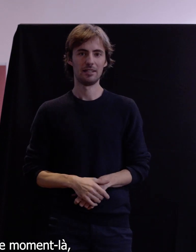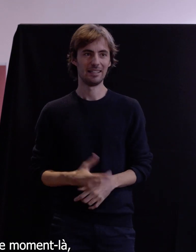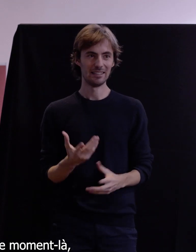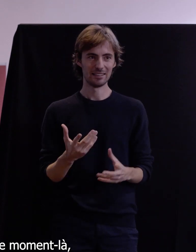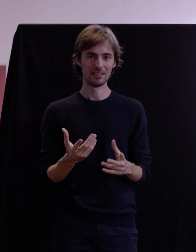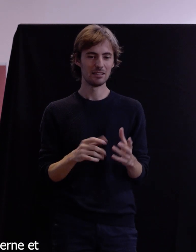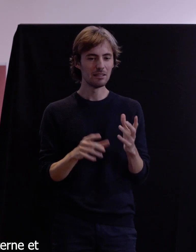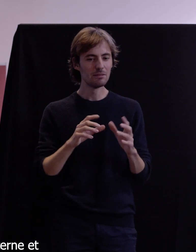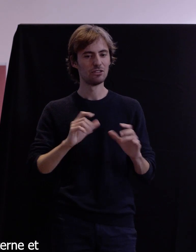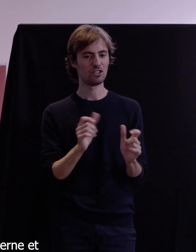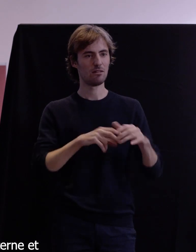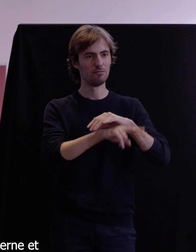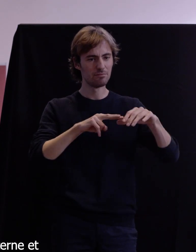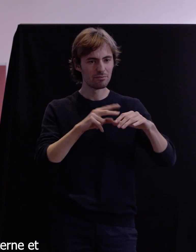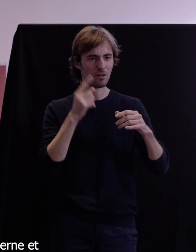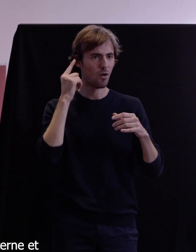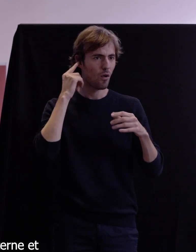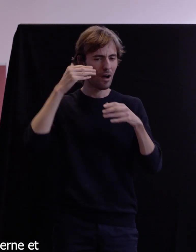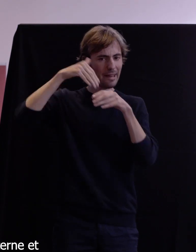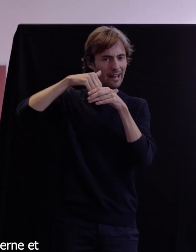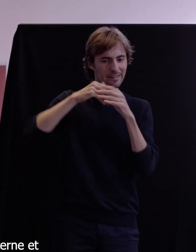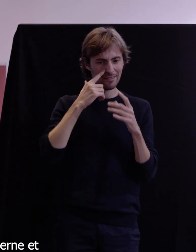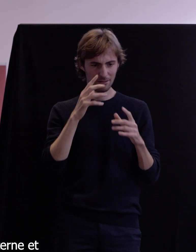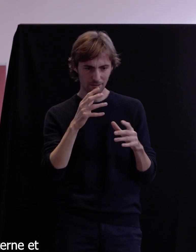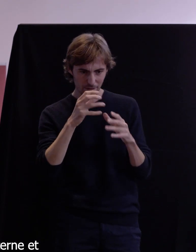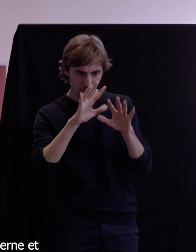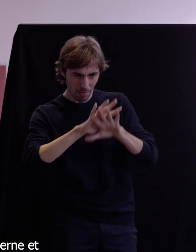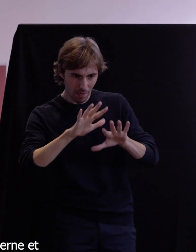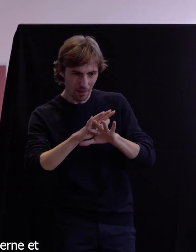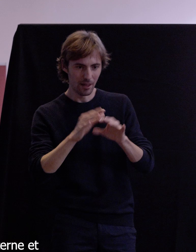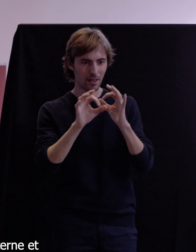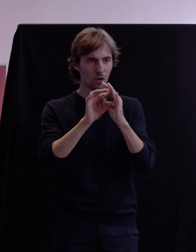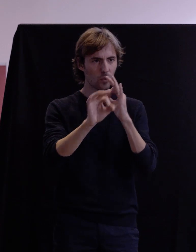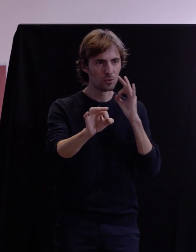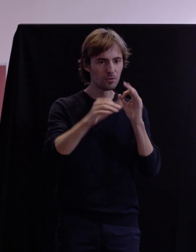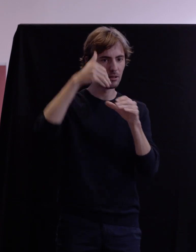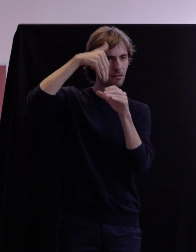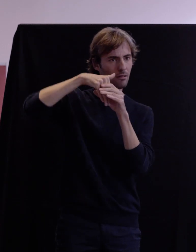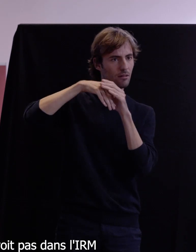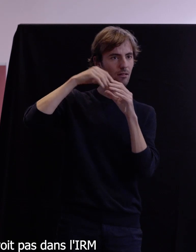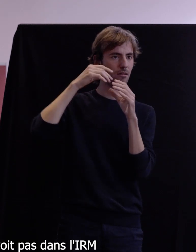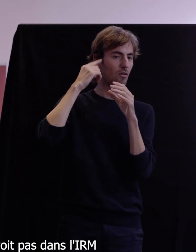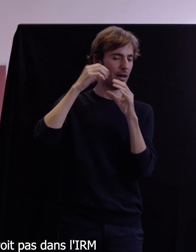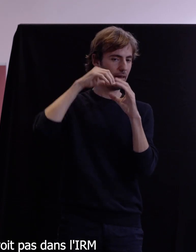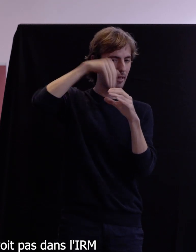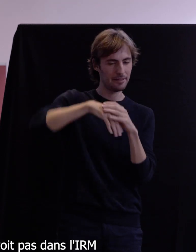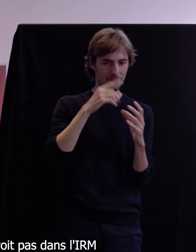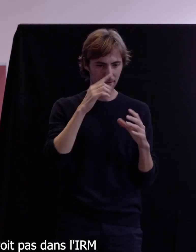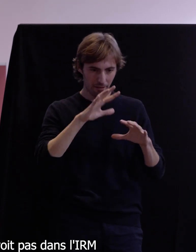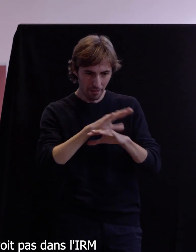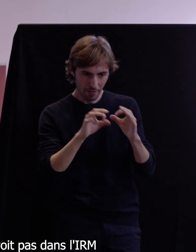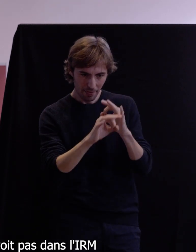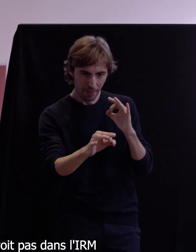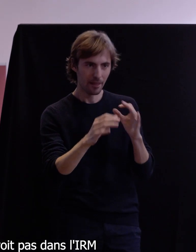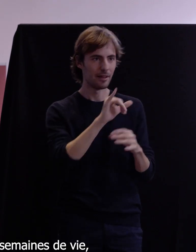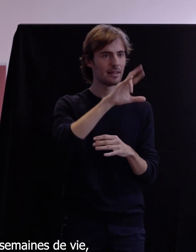pas très bien voir l'oreille interne et en particulier le conduit auditif interne. Et donc, si on ne le voit pas